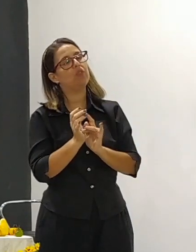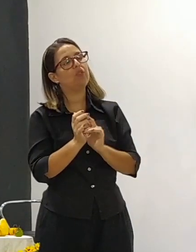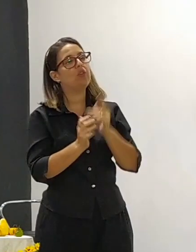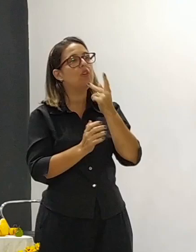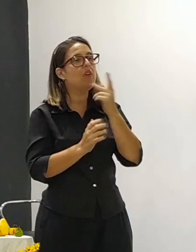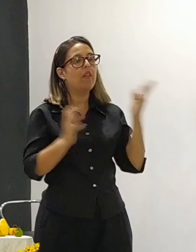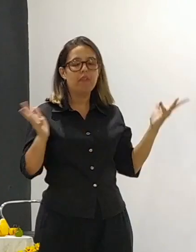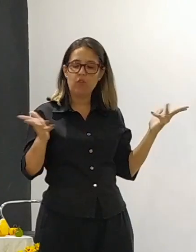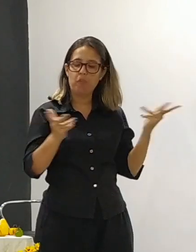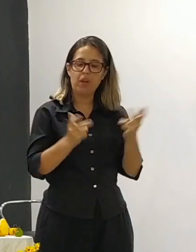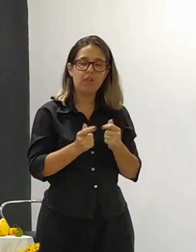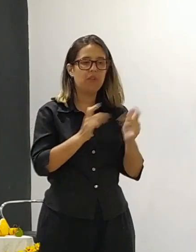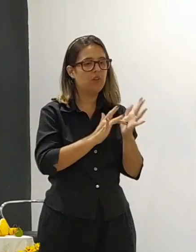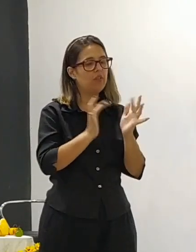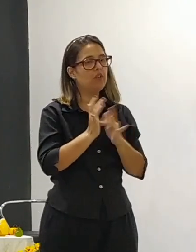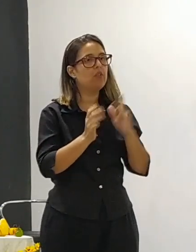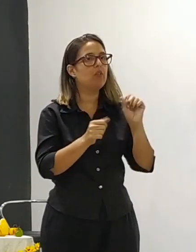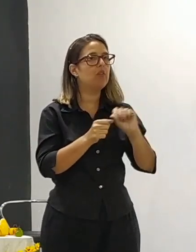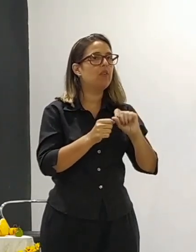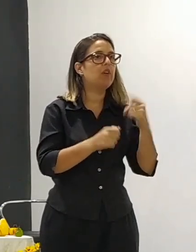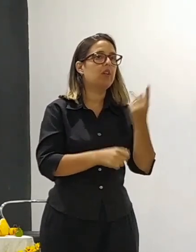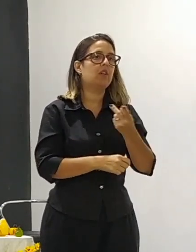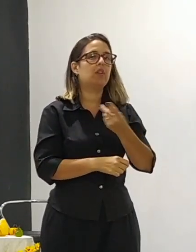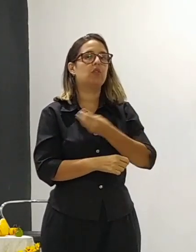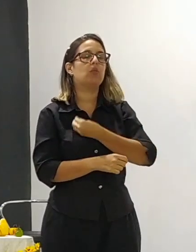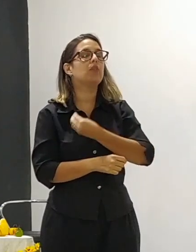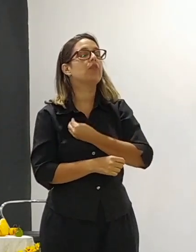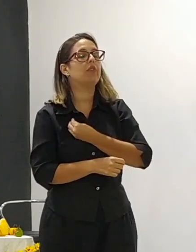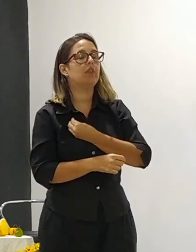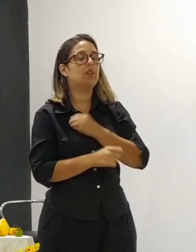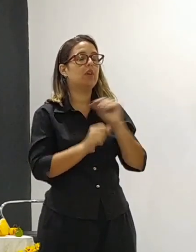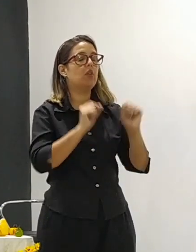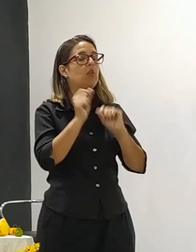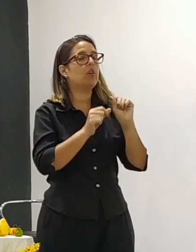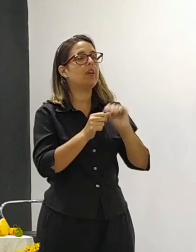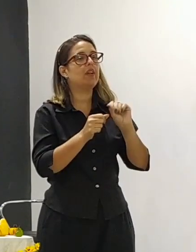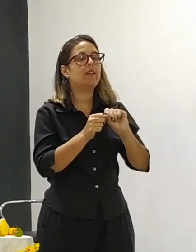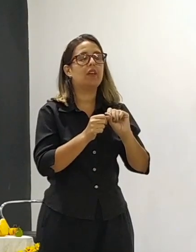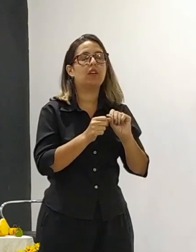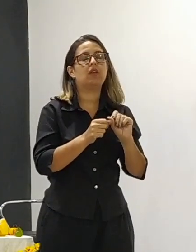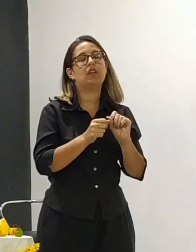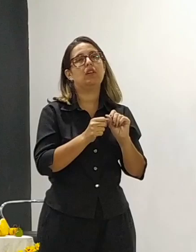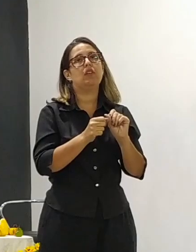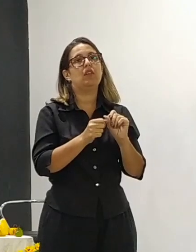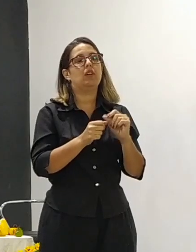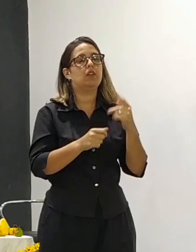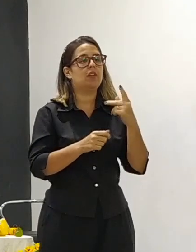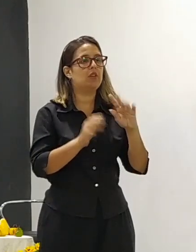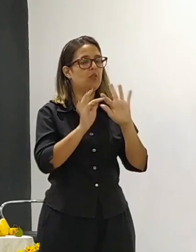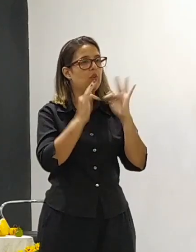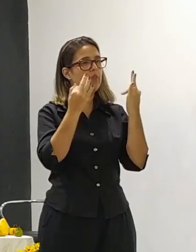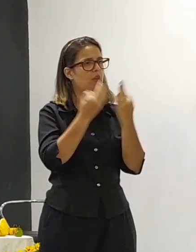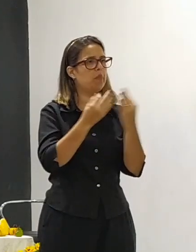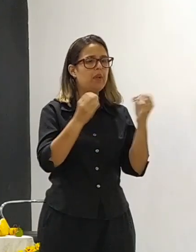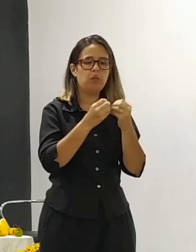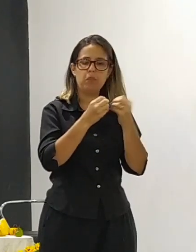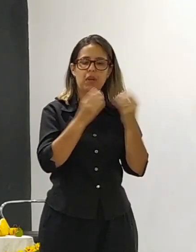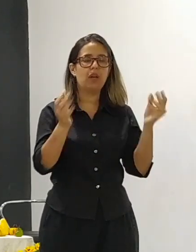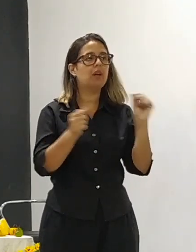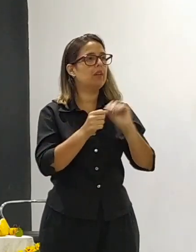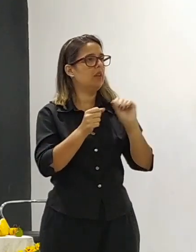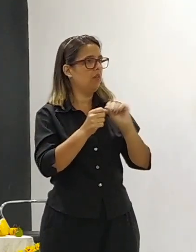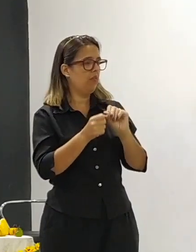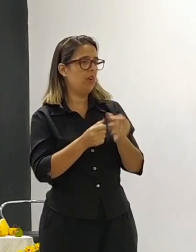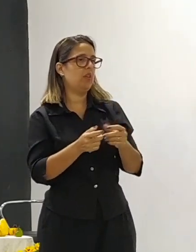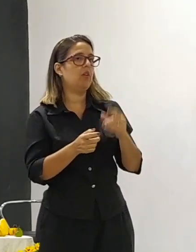na sua vida, tem que falar do que Ele tem feito na tua família, tem que falar dos milagres que Ele tem realizado. Você tem sido chamado